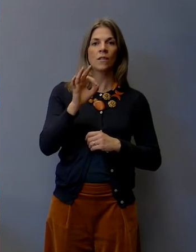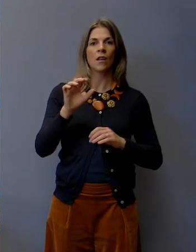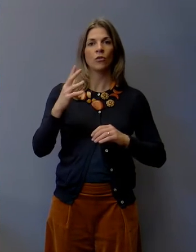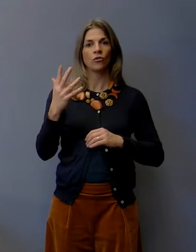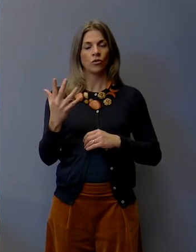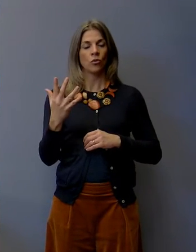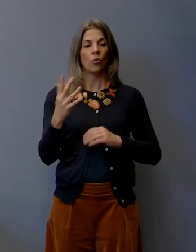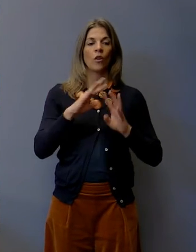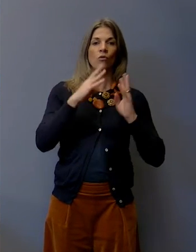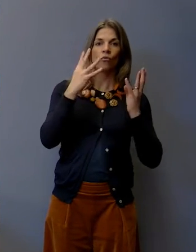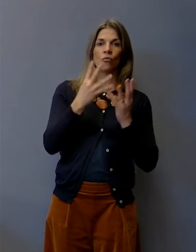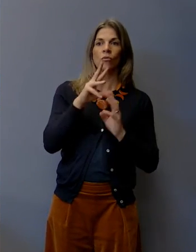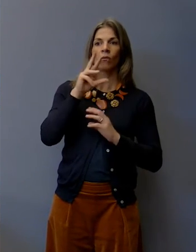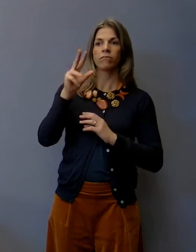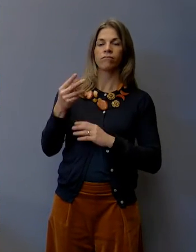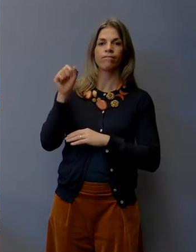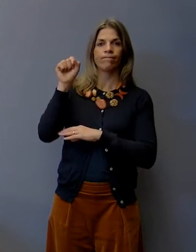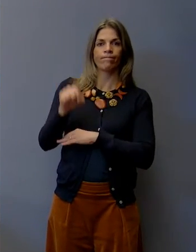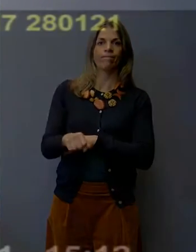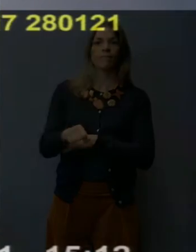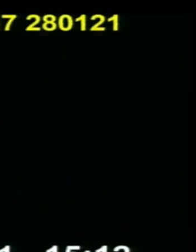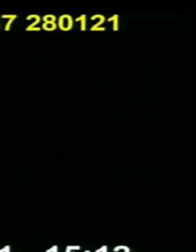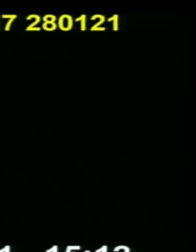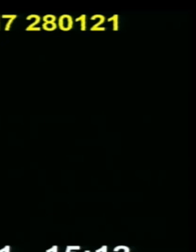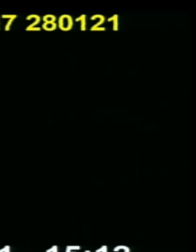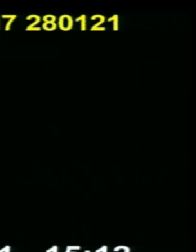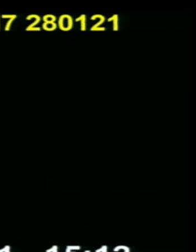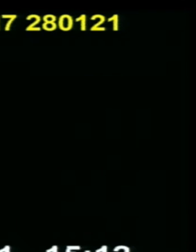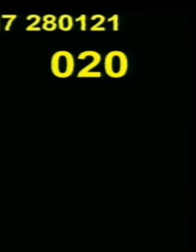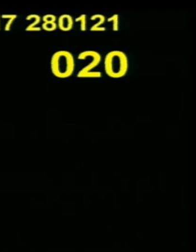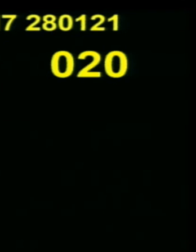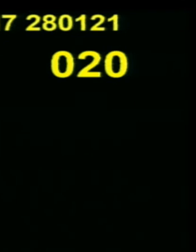contrario della giunta si vota